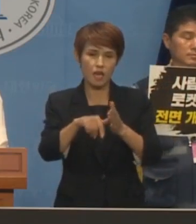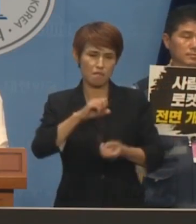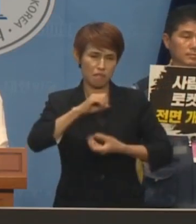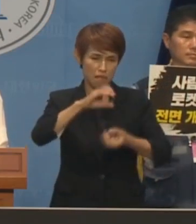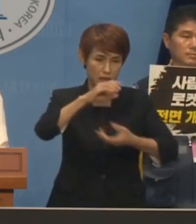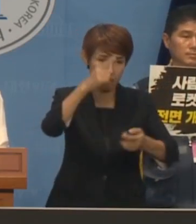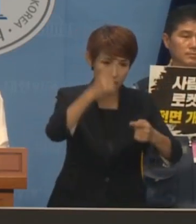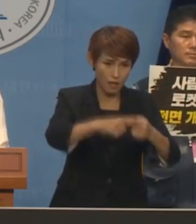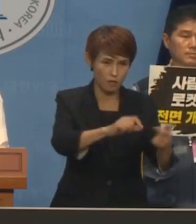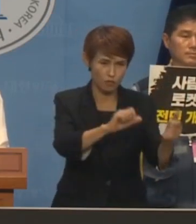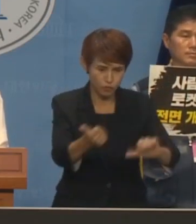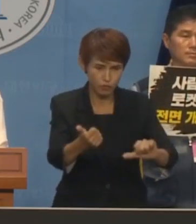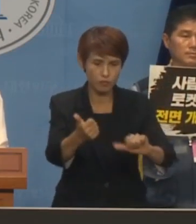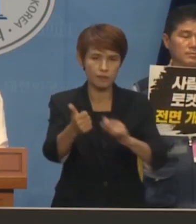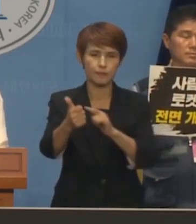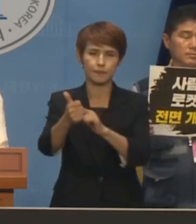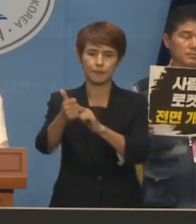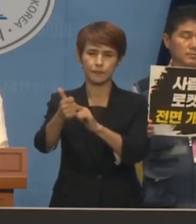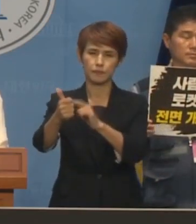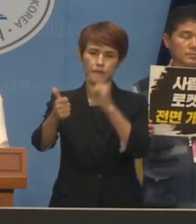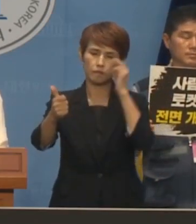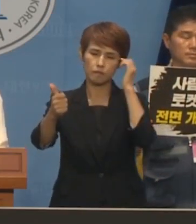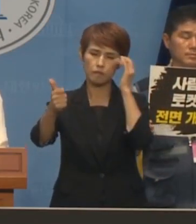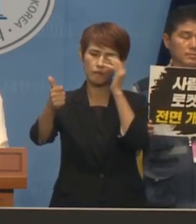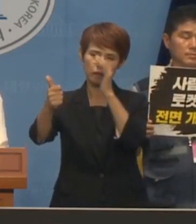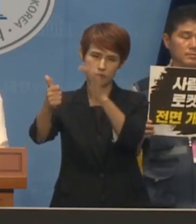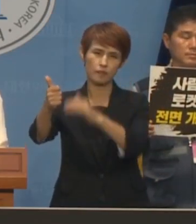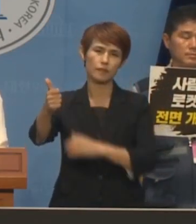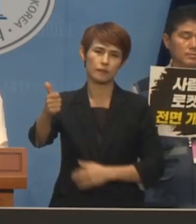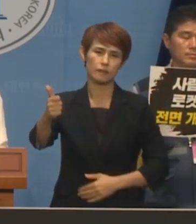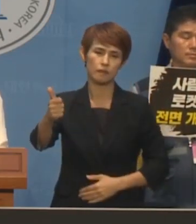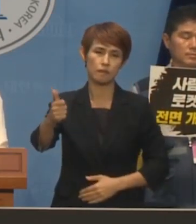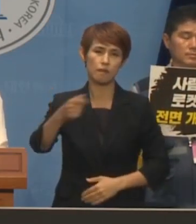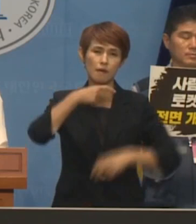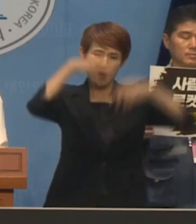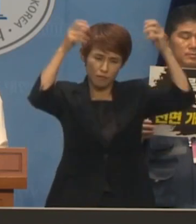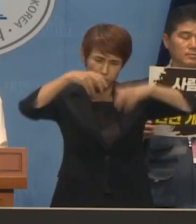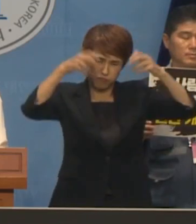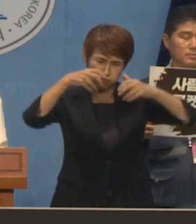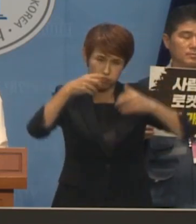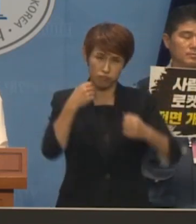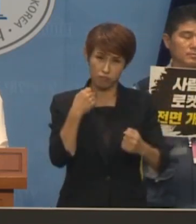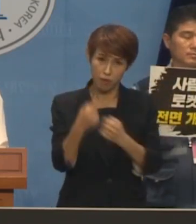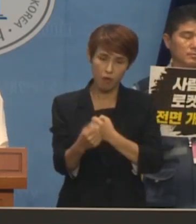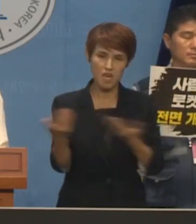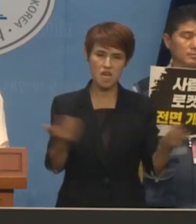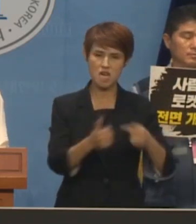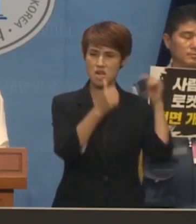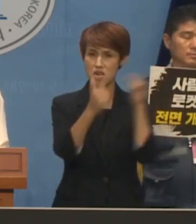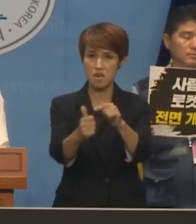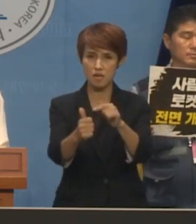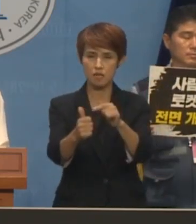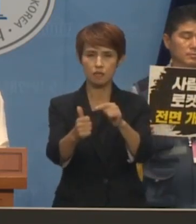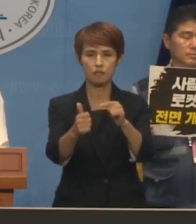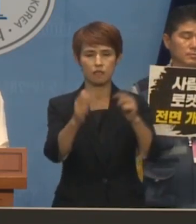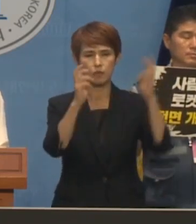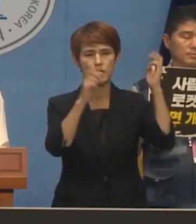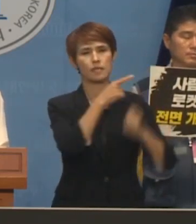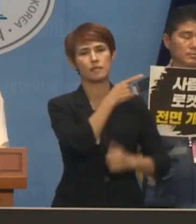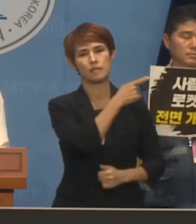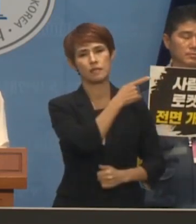고인을 추모합니다 비가 억수같이 오 일을 시킨 회사 그리고 일을 하다